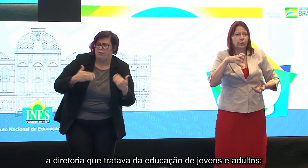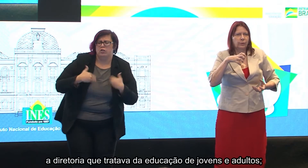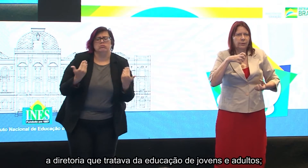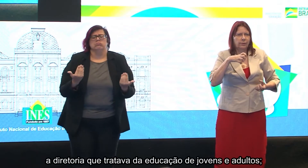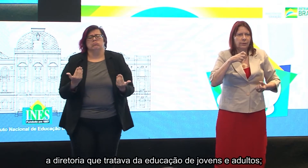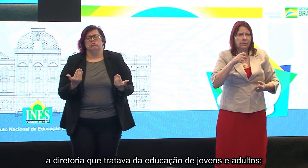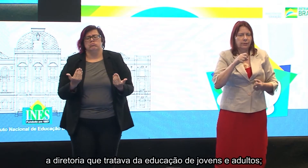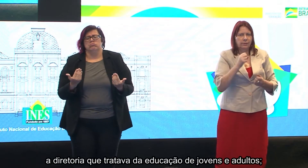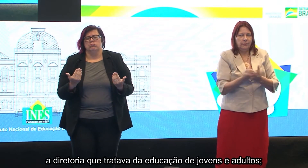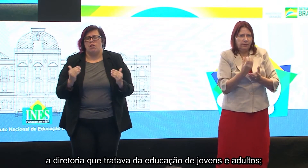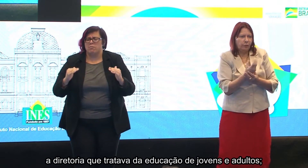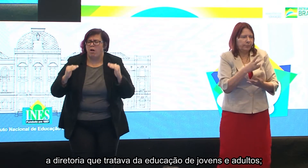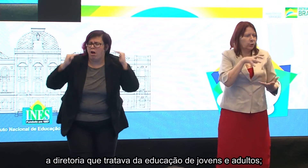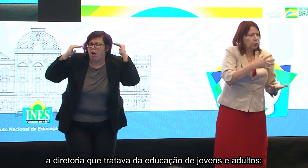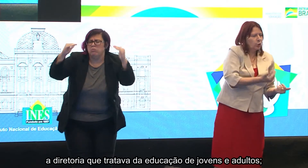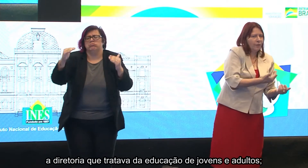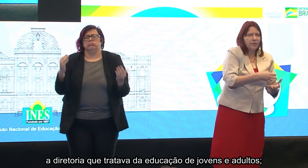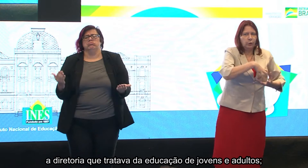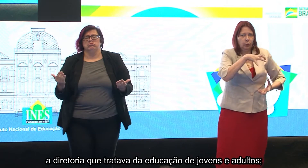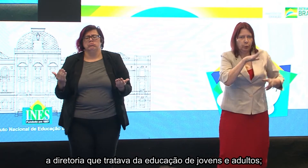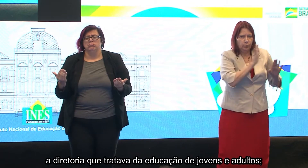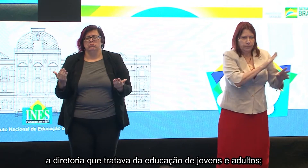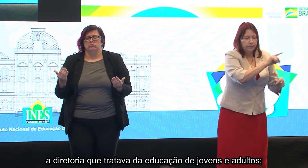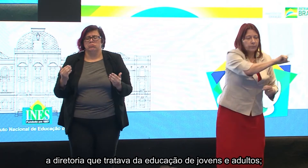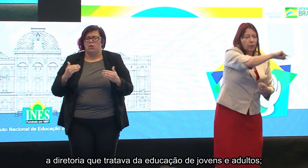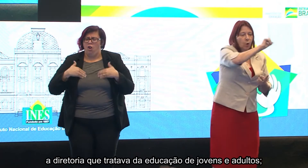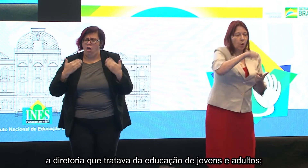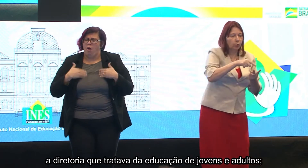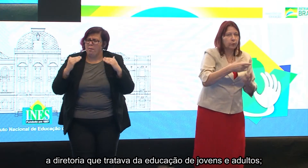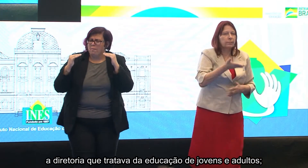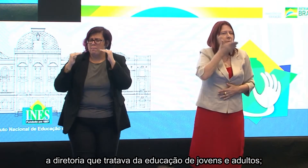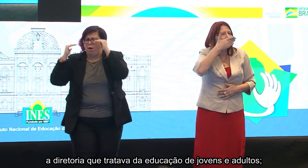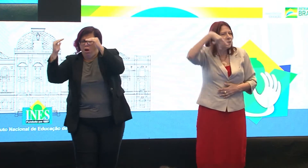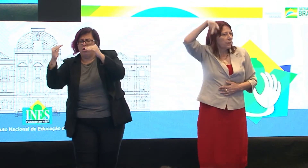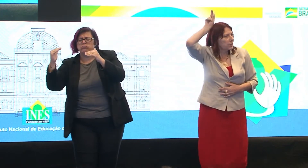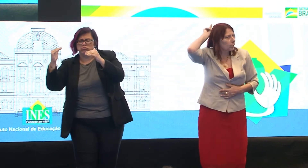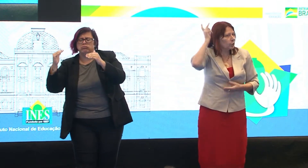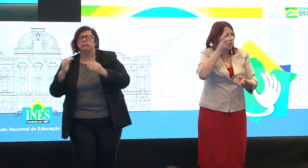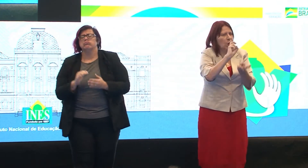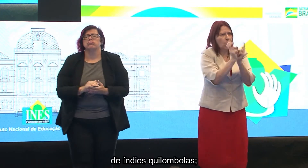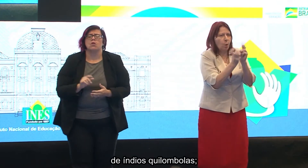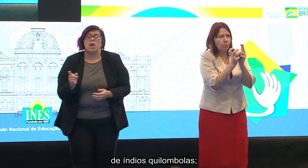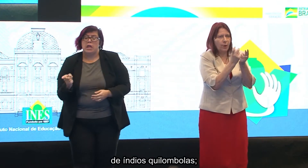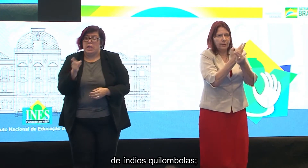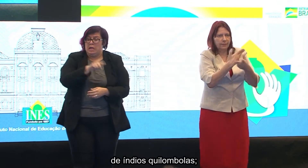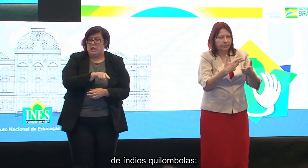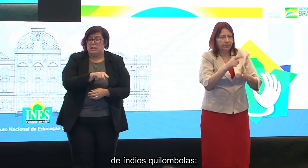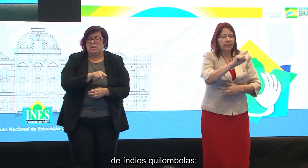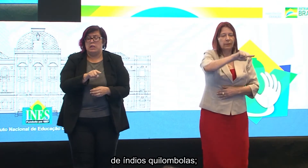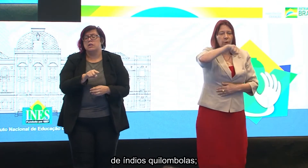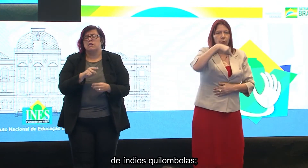A diretoria que tratava da educação de jovens e adultos, de índios